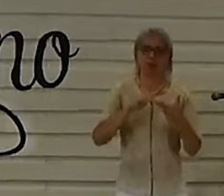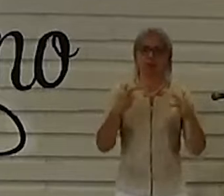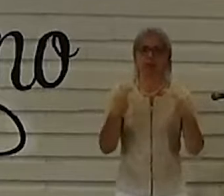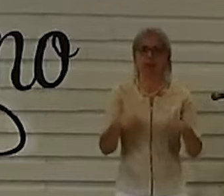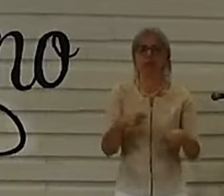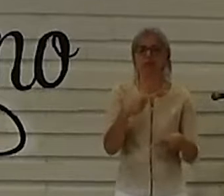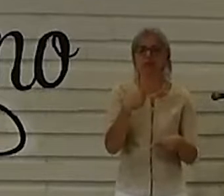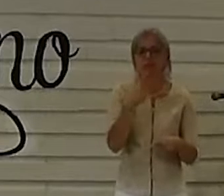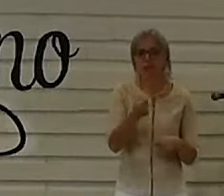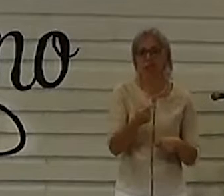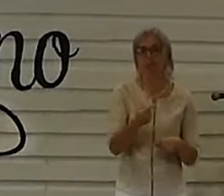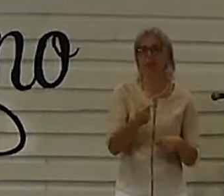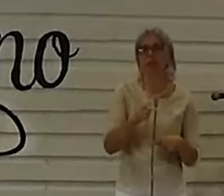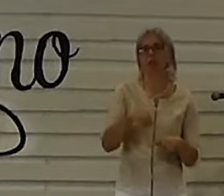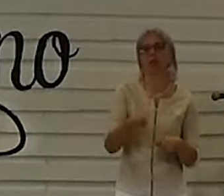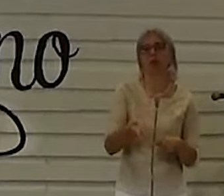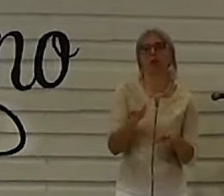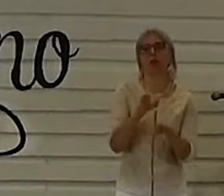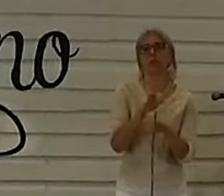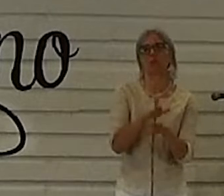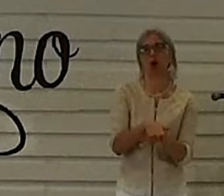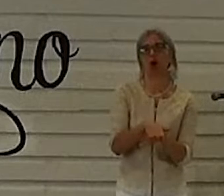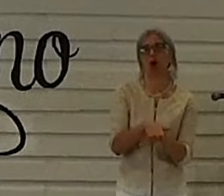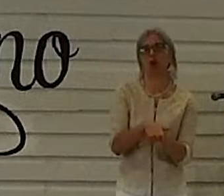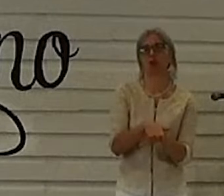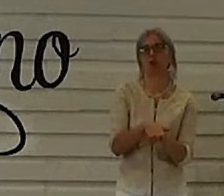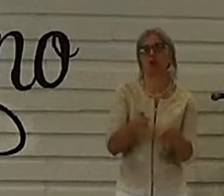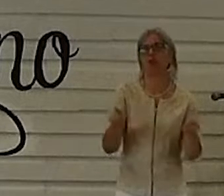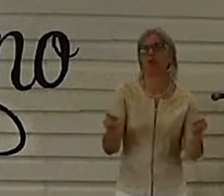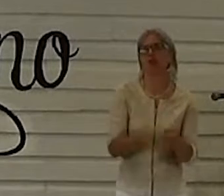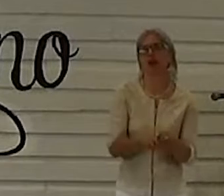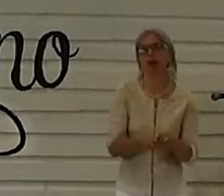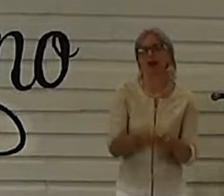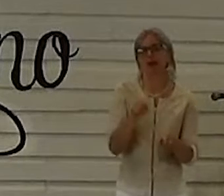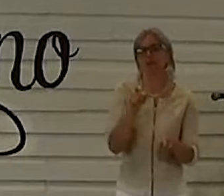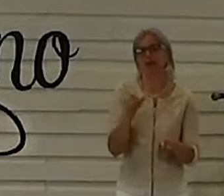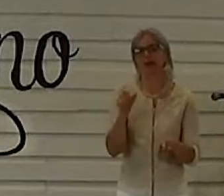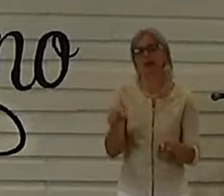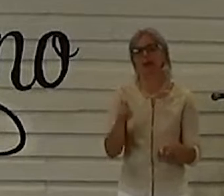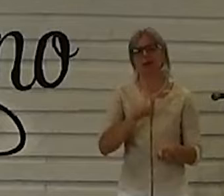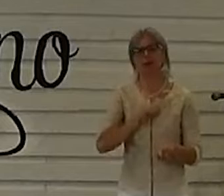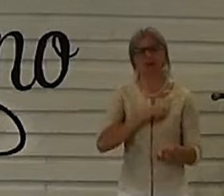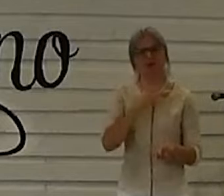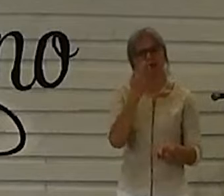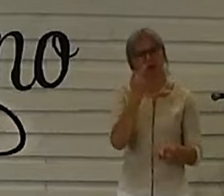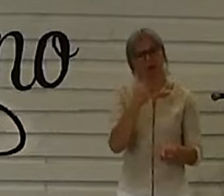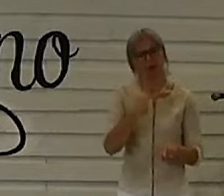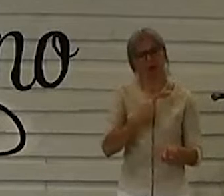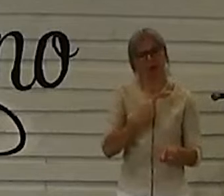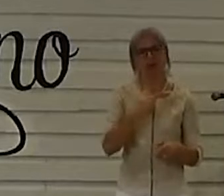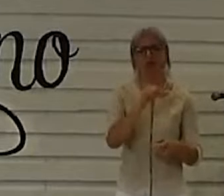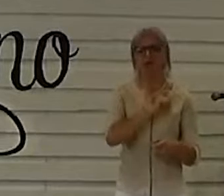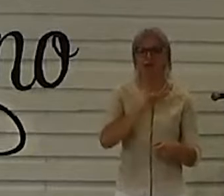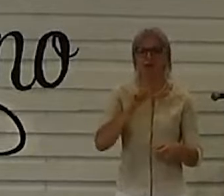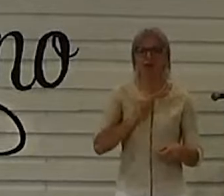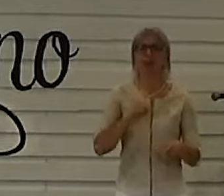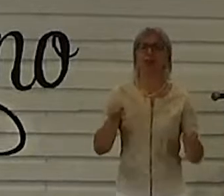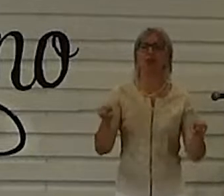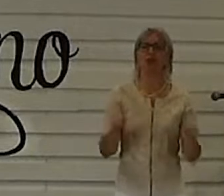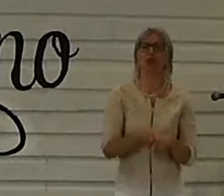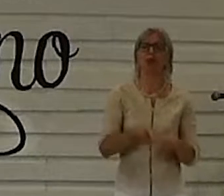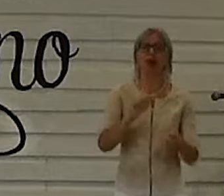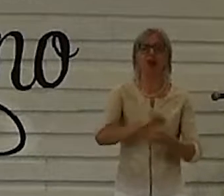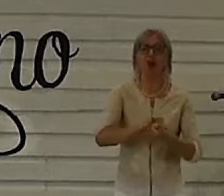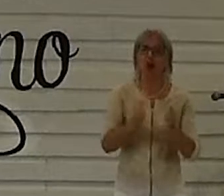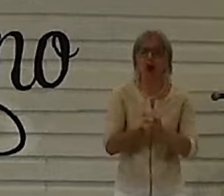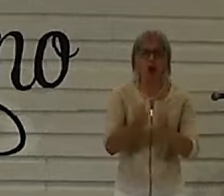Che siano le mie parole: ho combattuto il buon combattimento della fede. Sì, perché è un combattimento la fede, è vero o